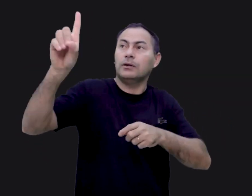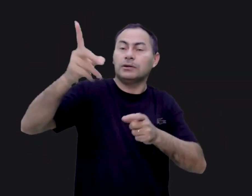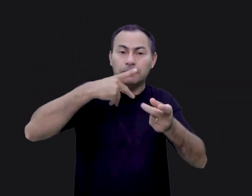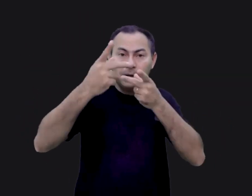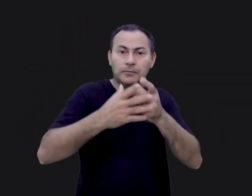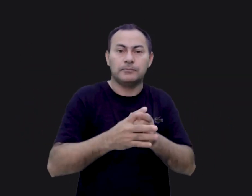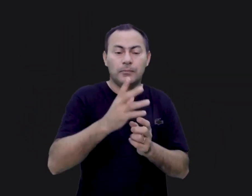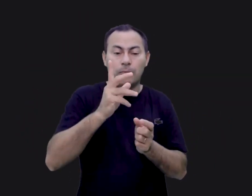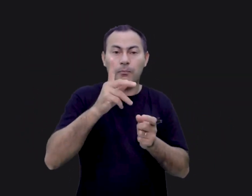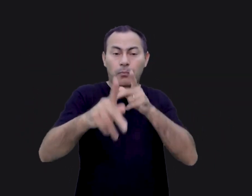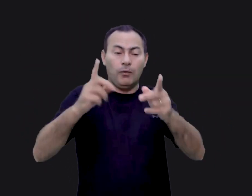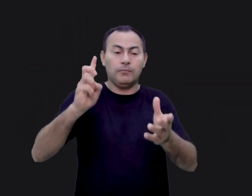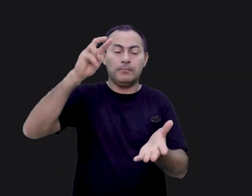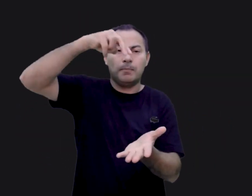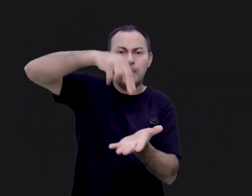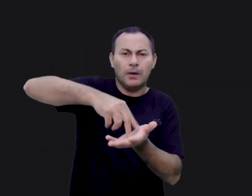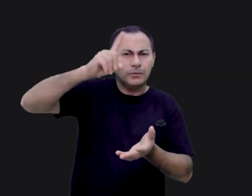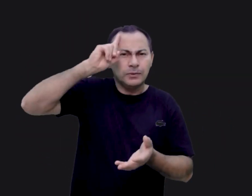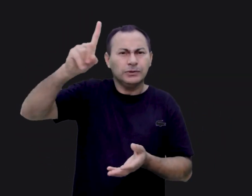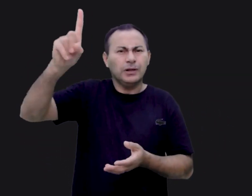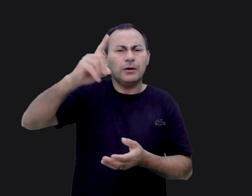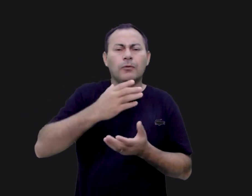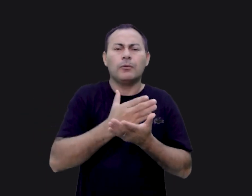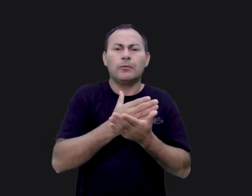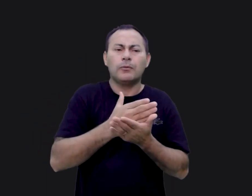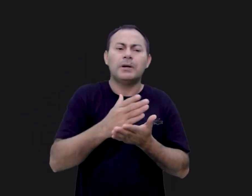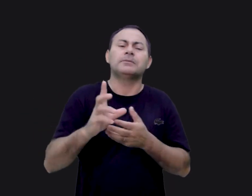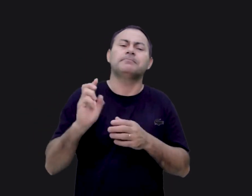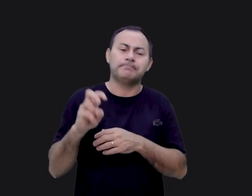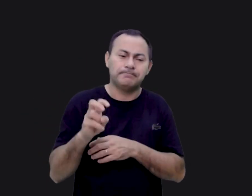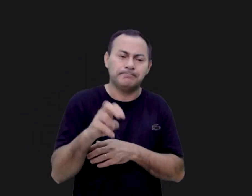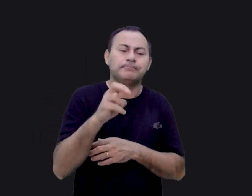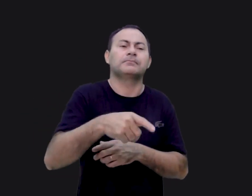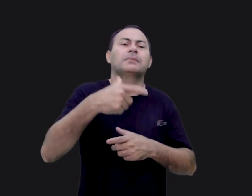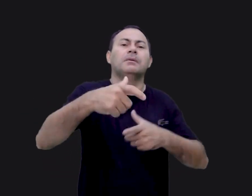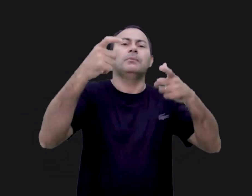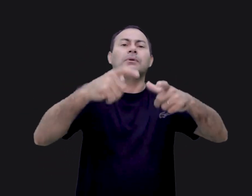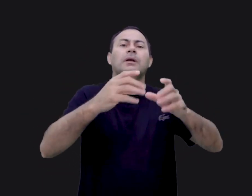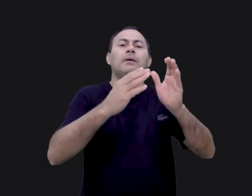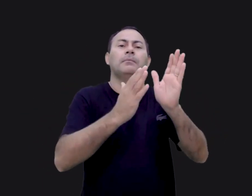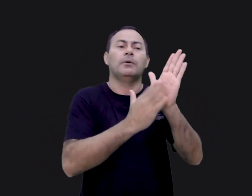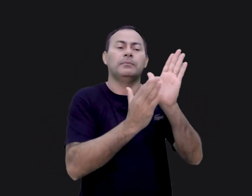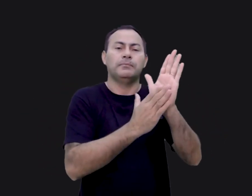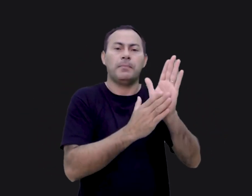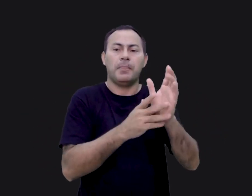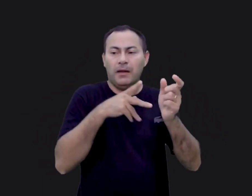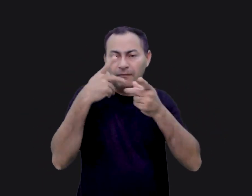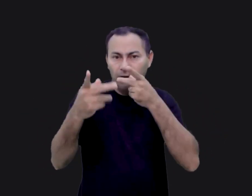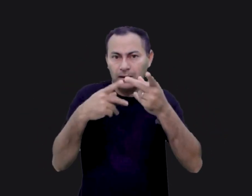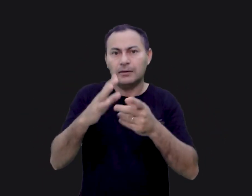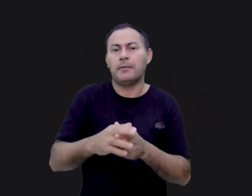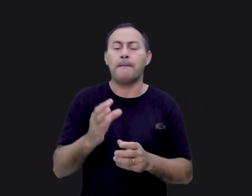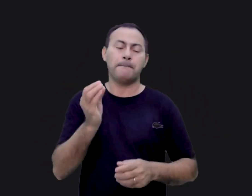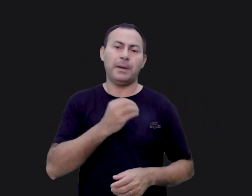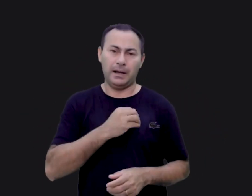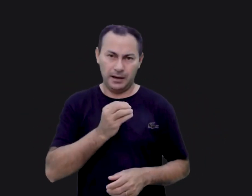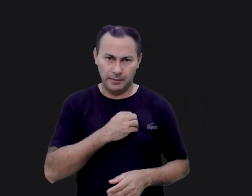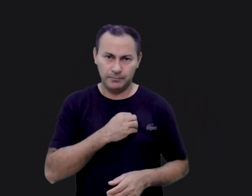hein? Eles se levantaram no outro dia bem cedo e começaram a caminhada para a terra prometida. Eles disseram,